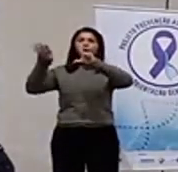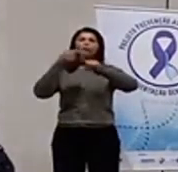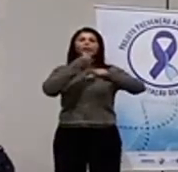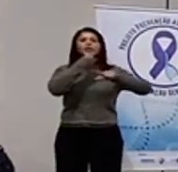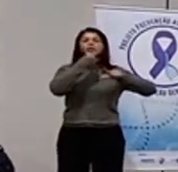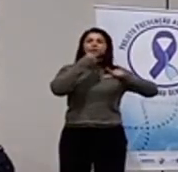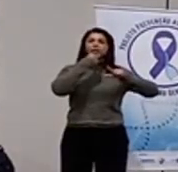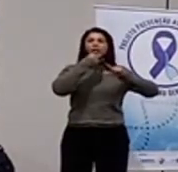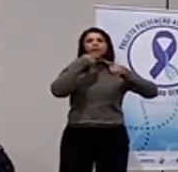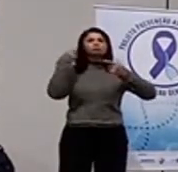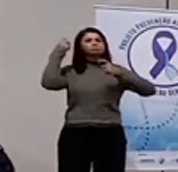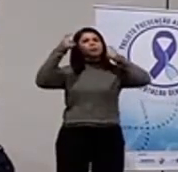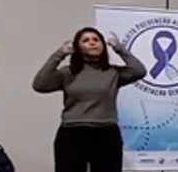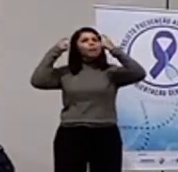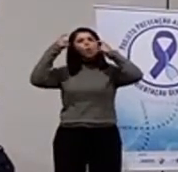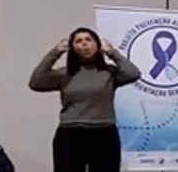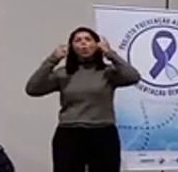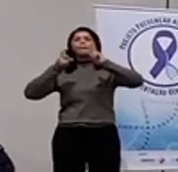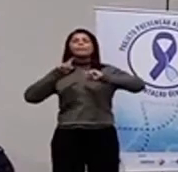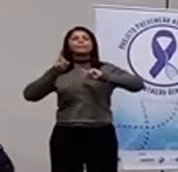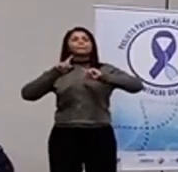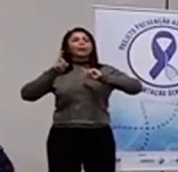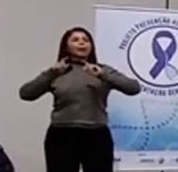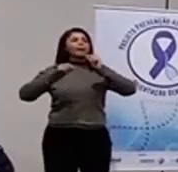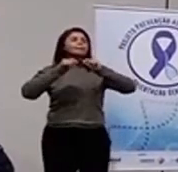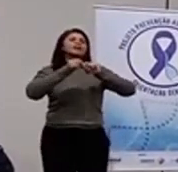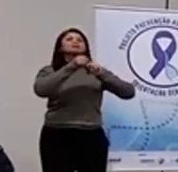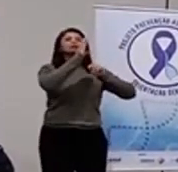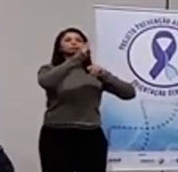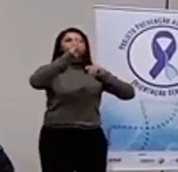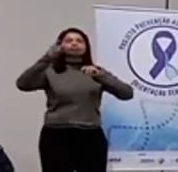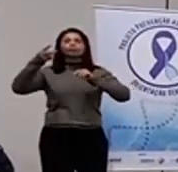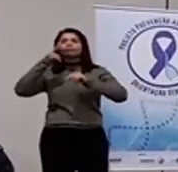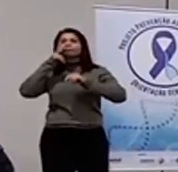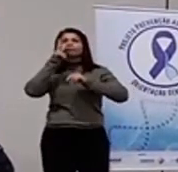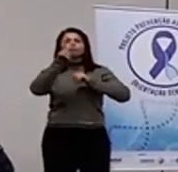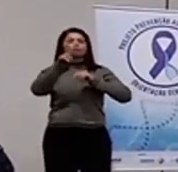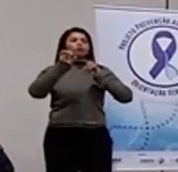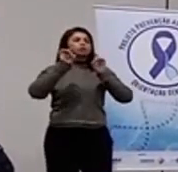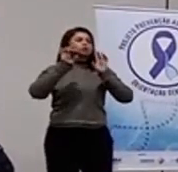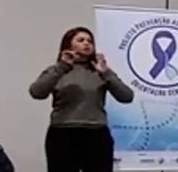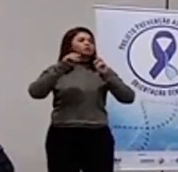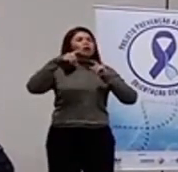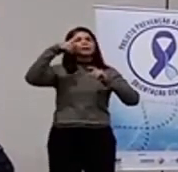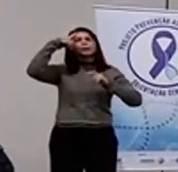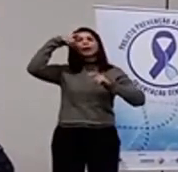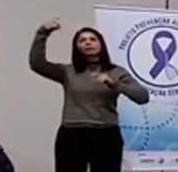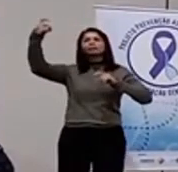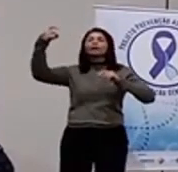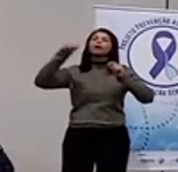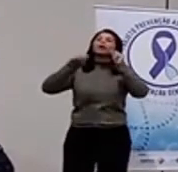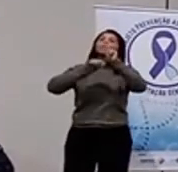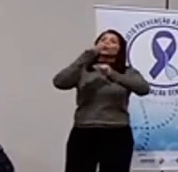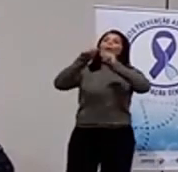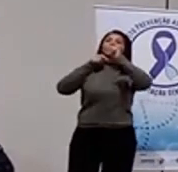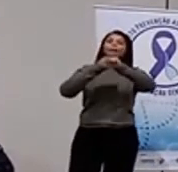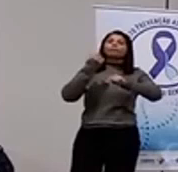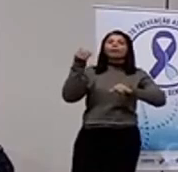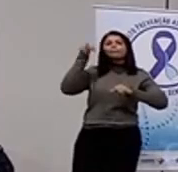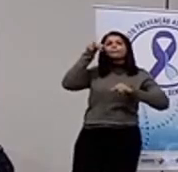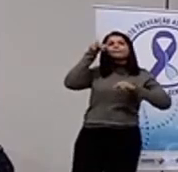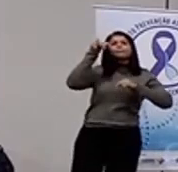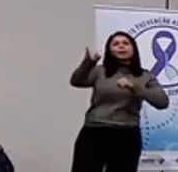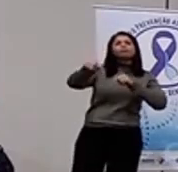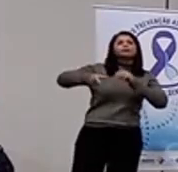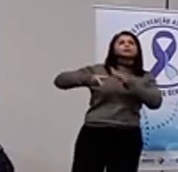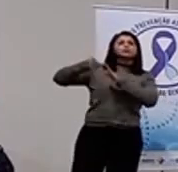por eles. A ideia também é para a gente poder falar um pouco de prevenção de defeitos congênitos. A gente tem